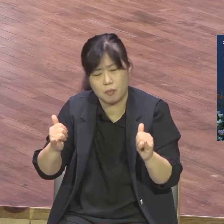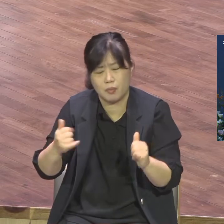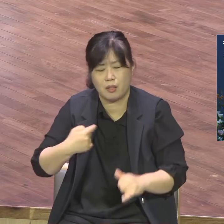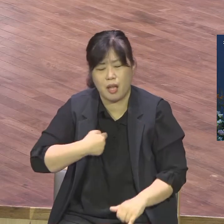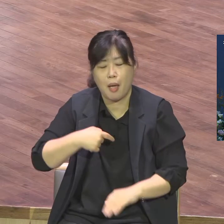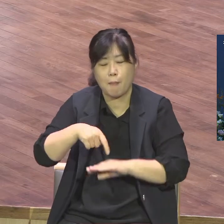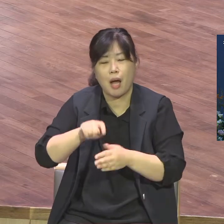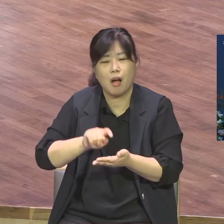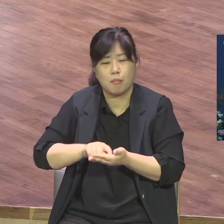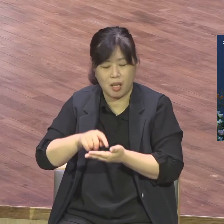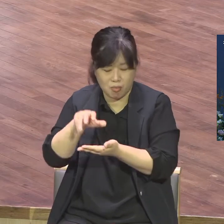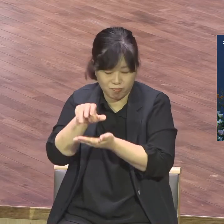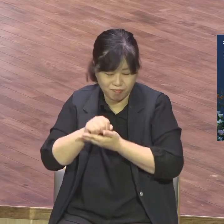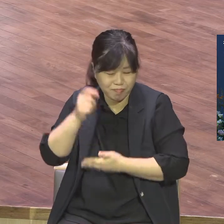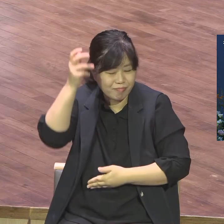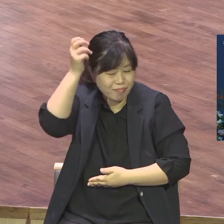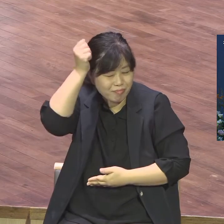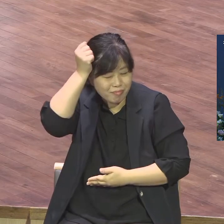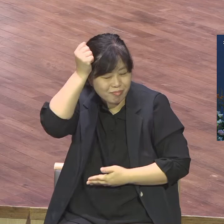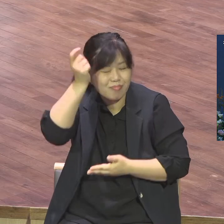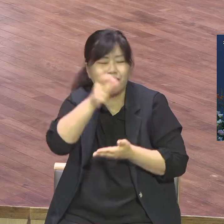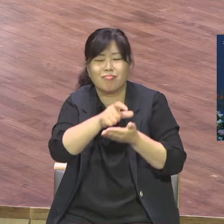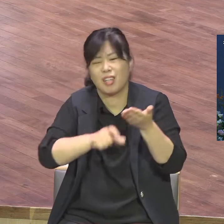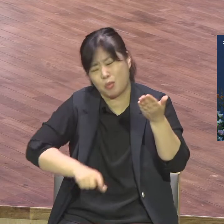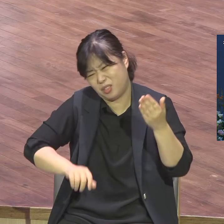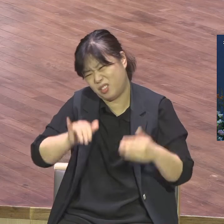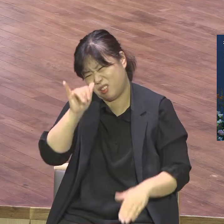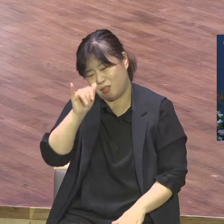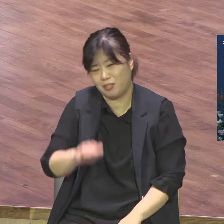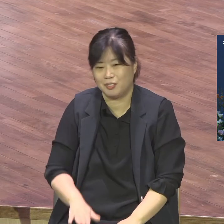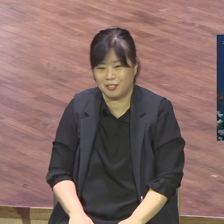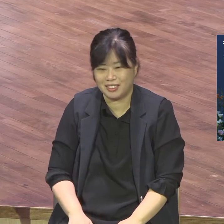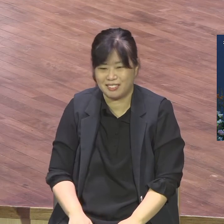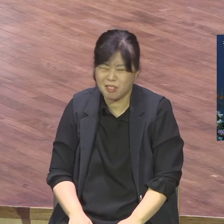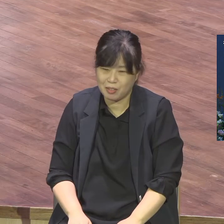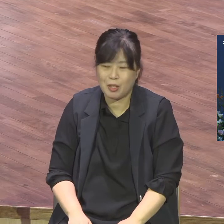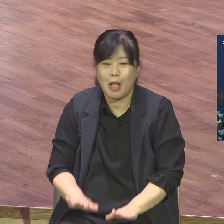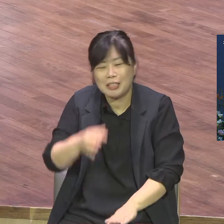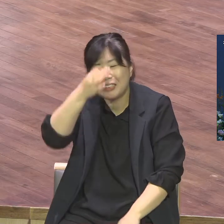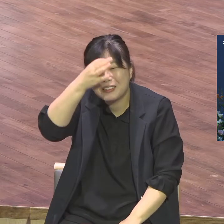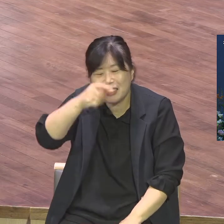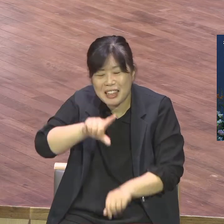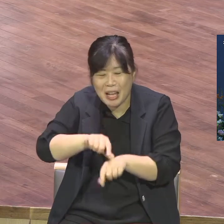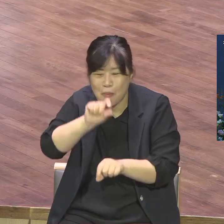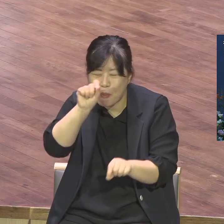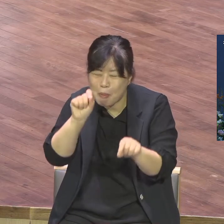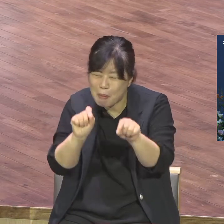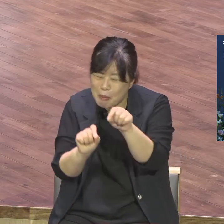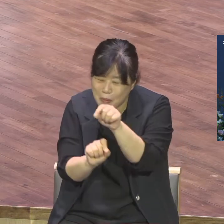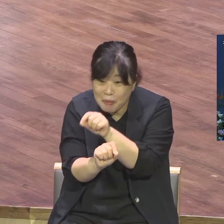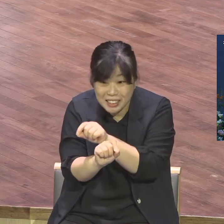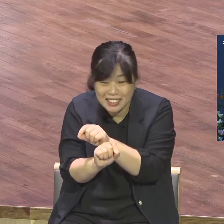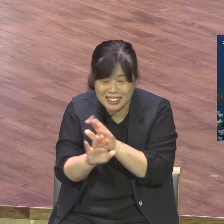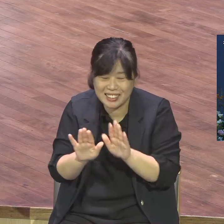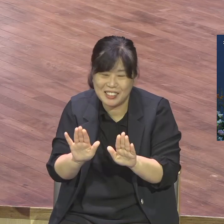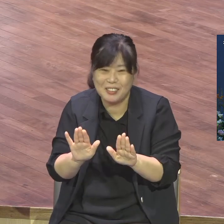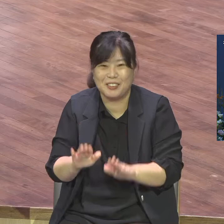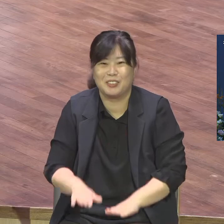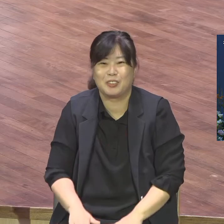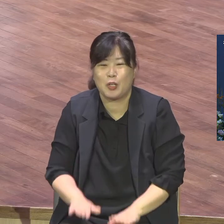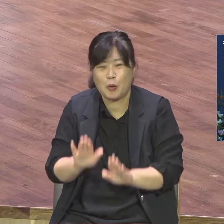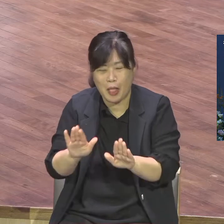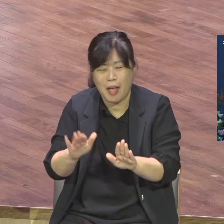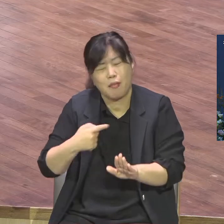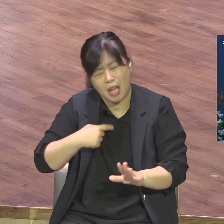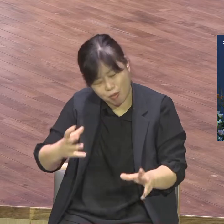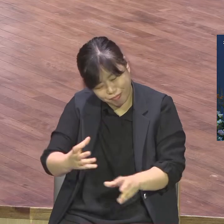좀 말이 좀 길어졌는데 영계 모든 성도들 브리시가 부부처럼